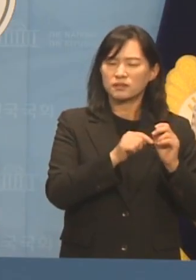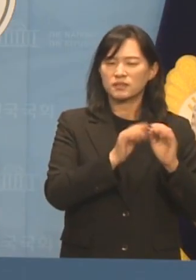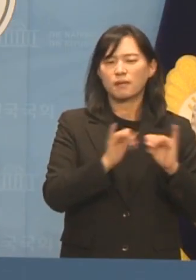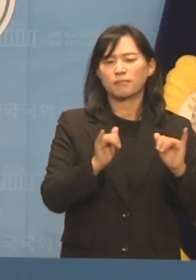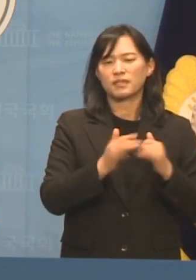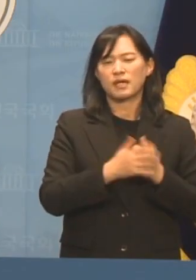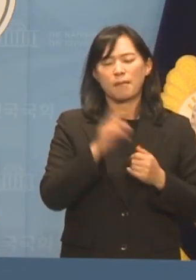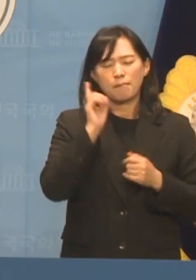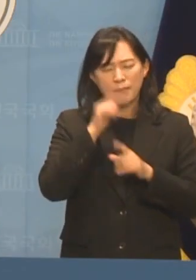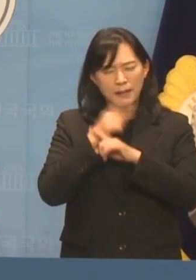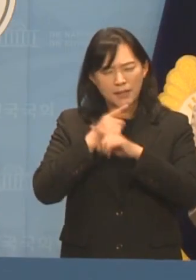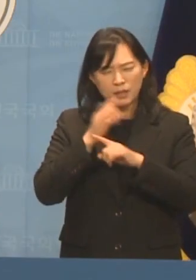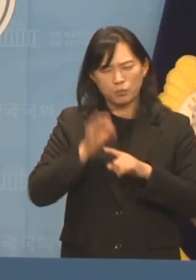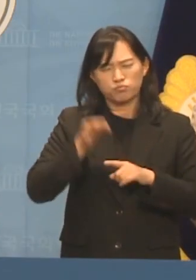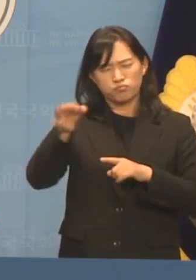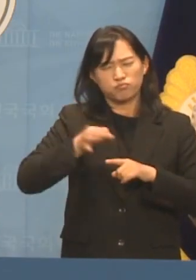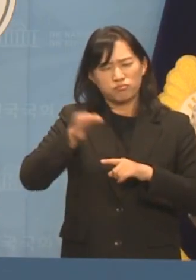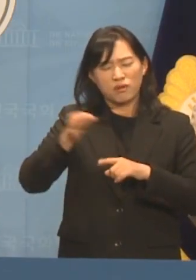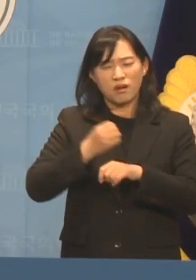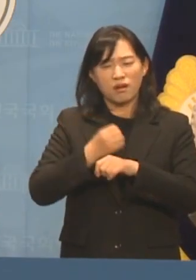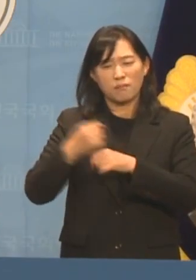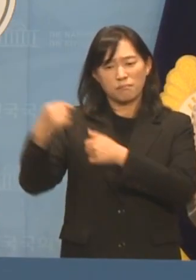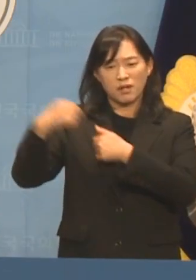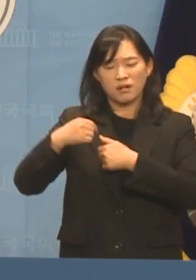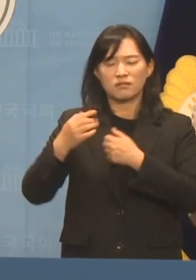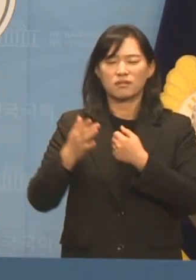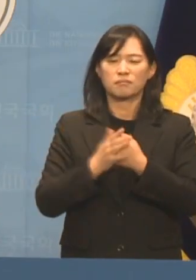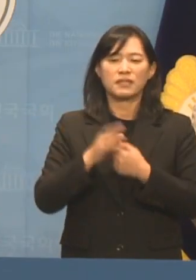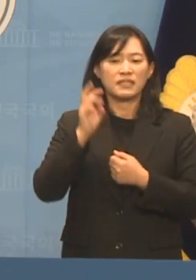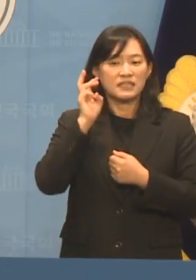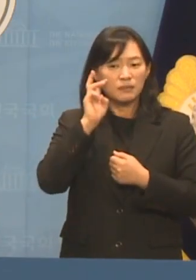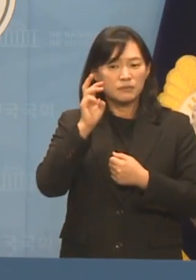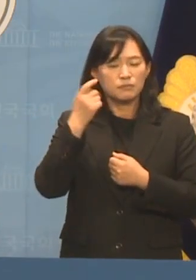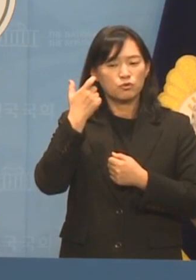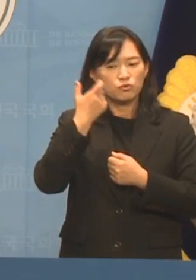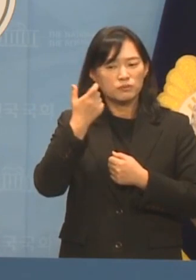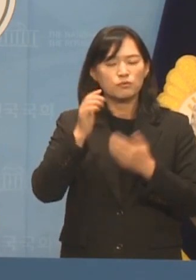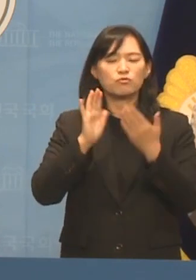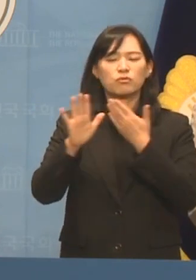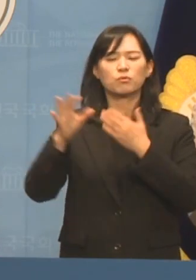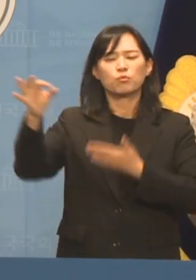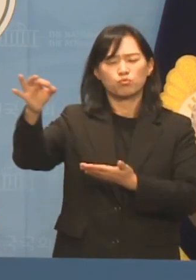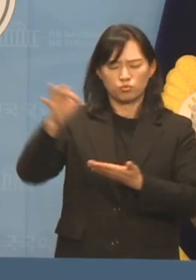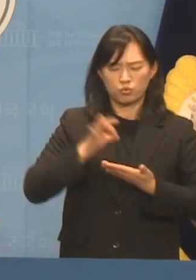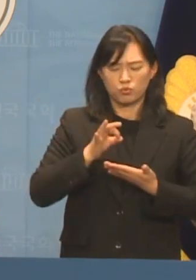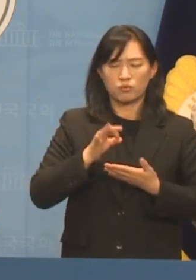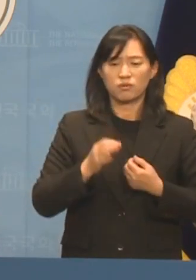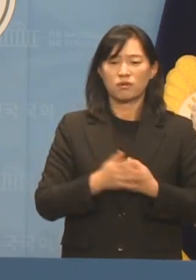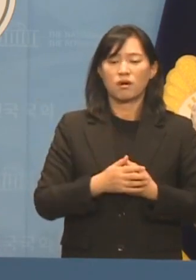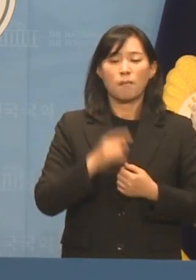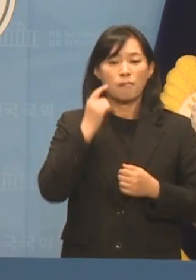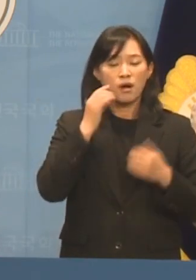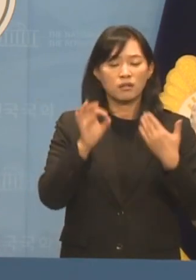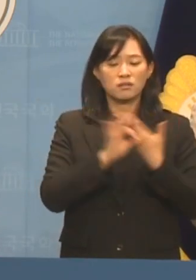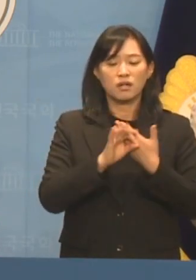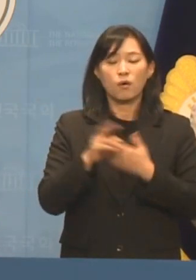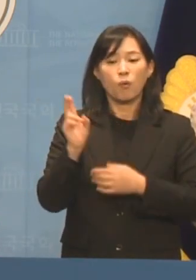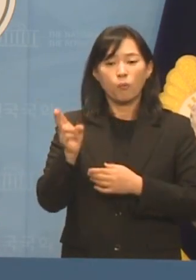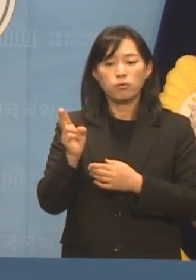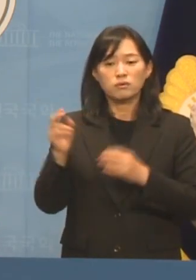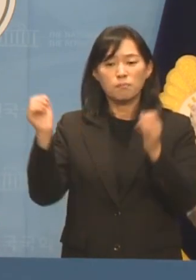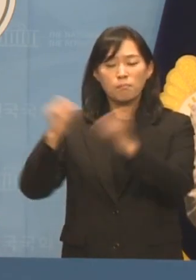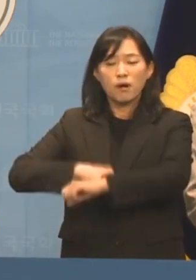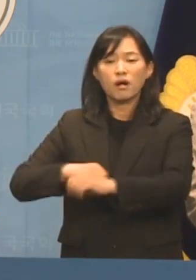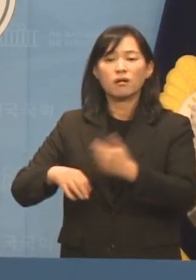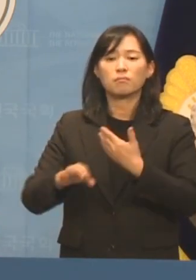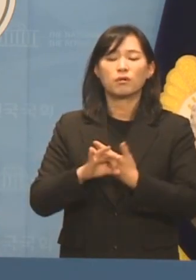매출 대금들을 전부 입금시키라고 하고 있고 그것을 30일에서 60일 후에 정산해주고 있는데 만일 가다가 홈플러스가 엎어지는